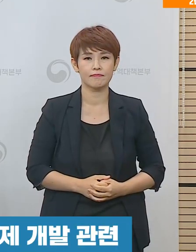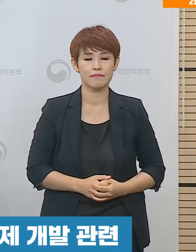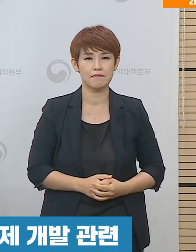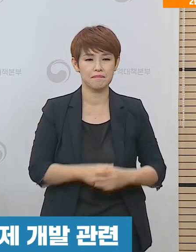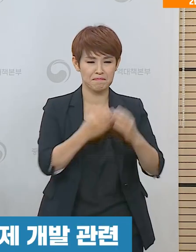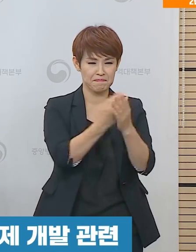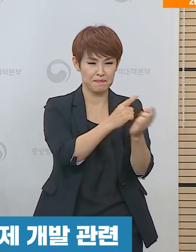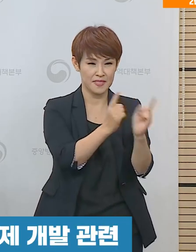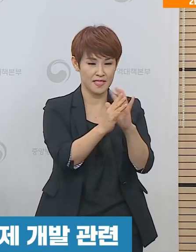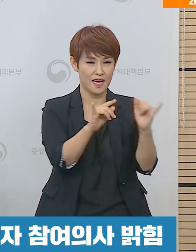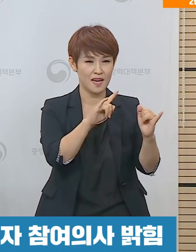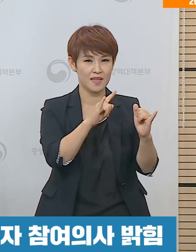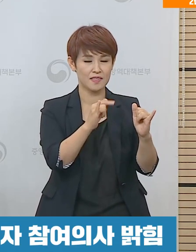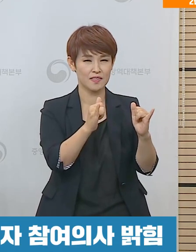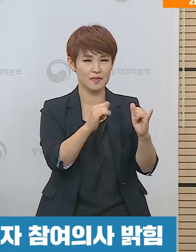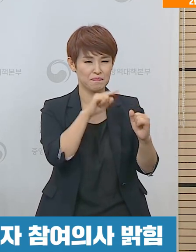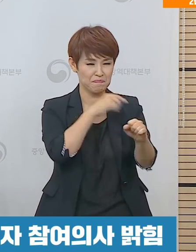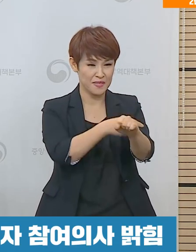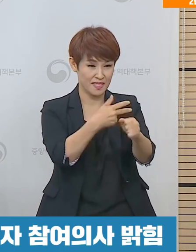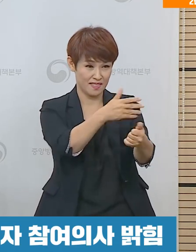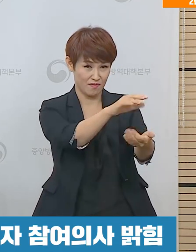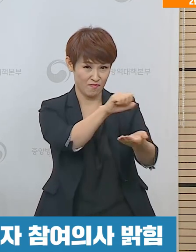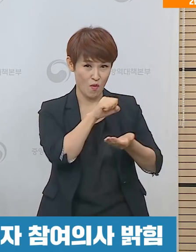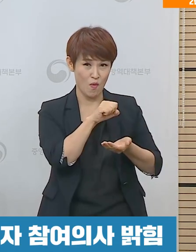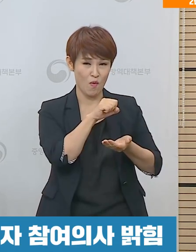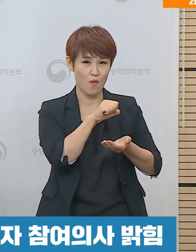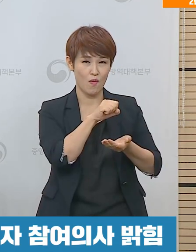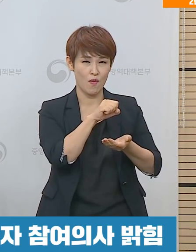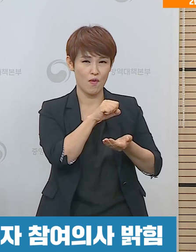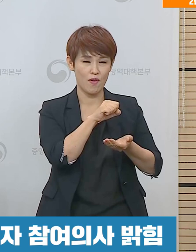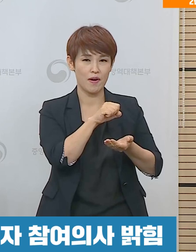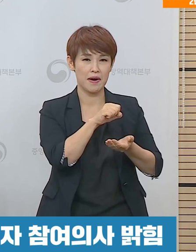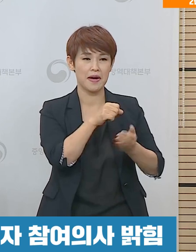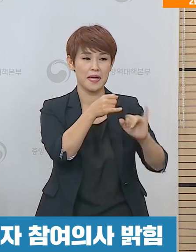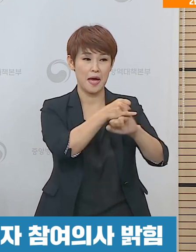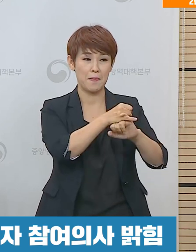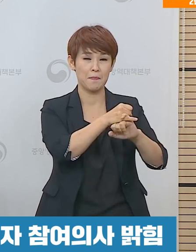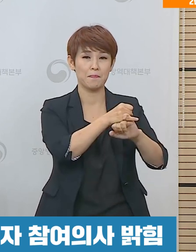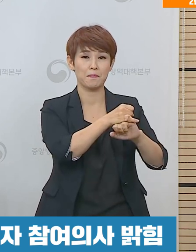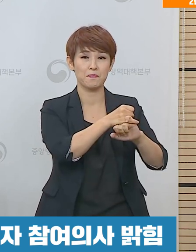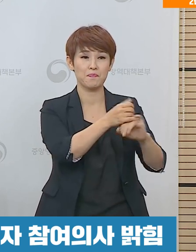치료제 개발과 관련해서는 혈장 공여에 어제까지 총